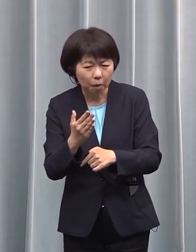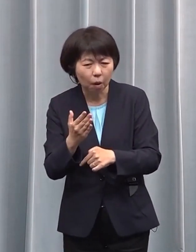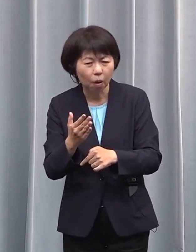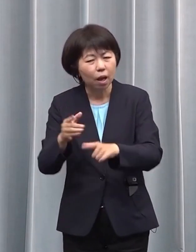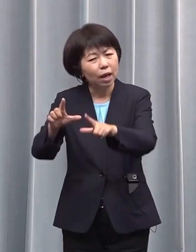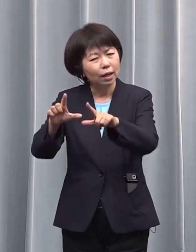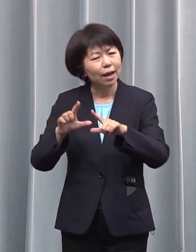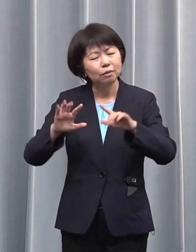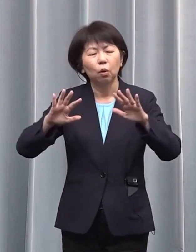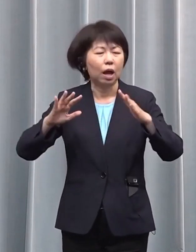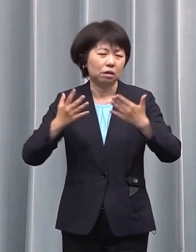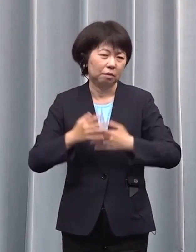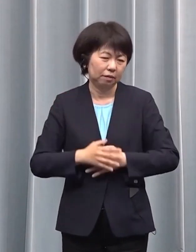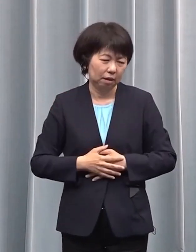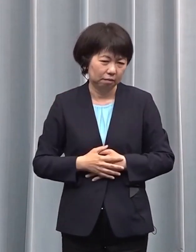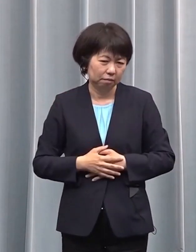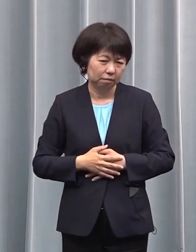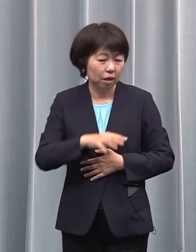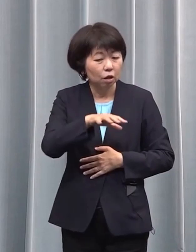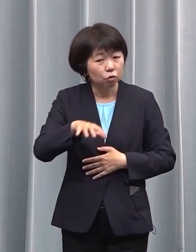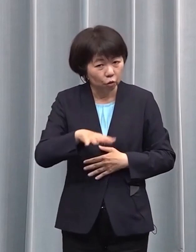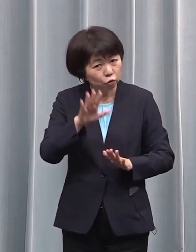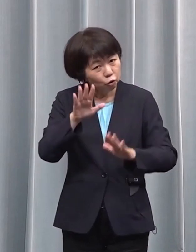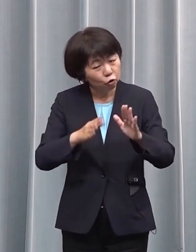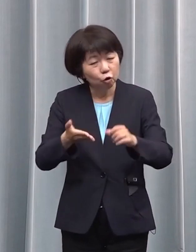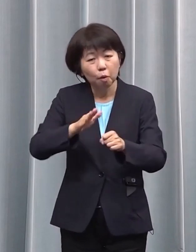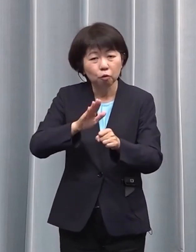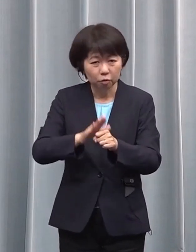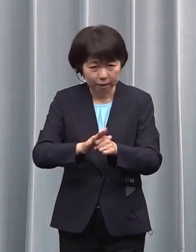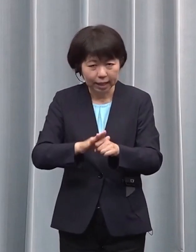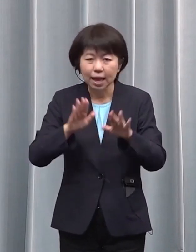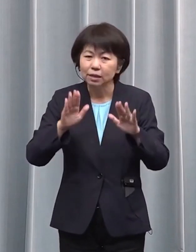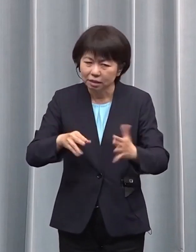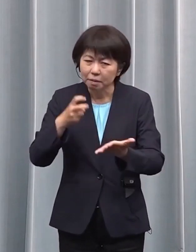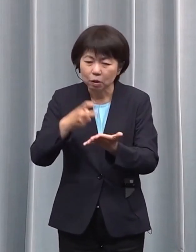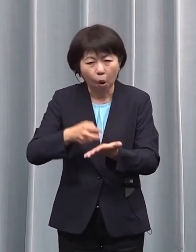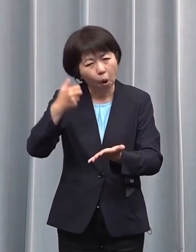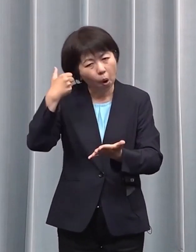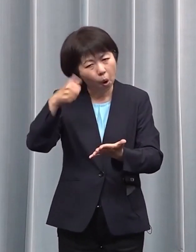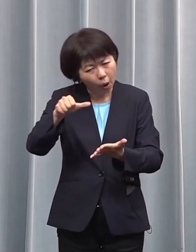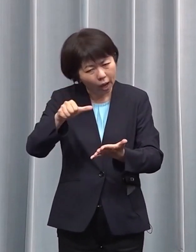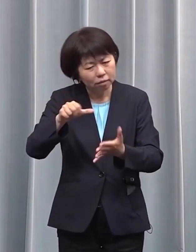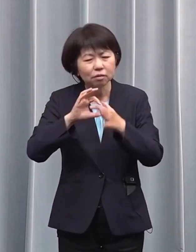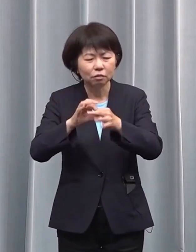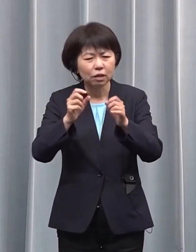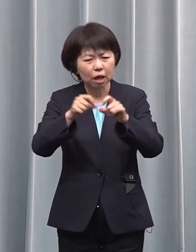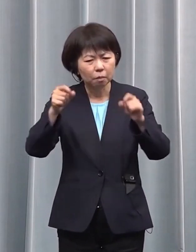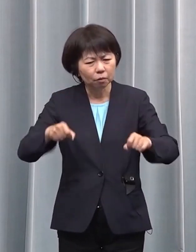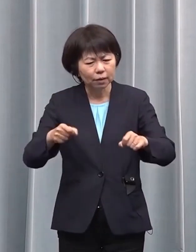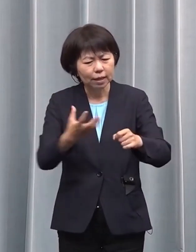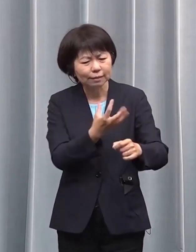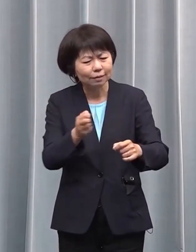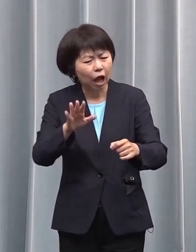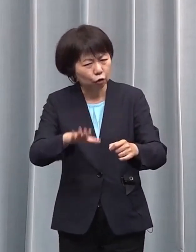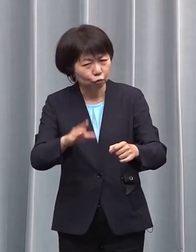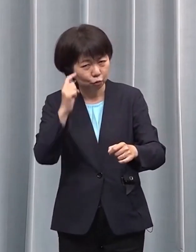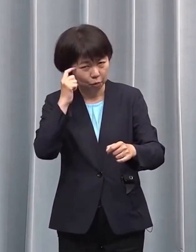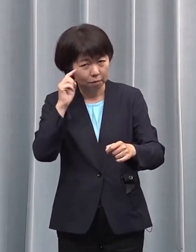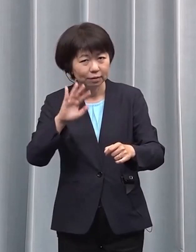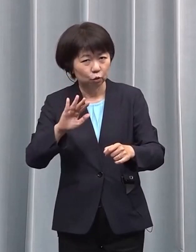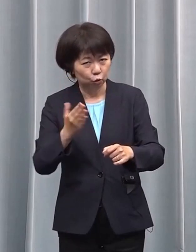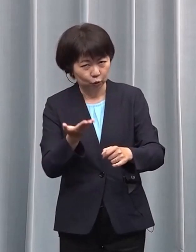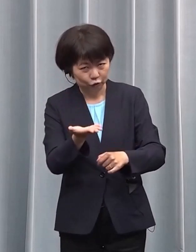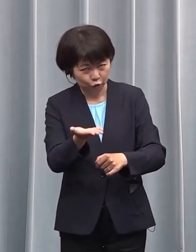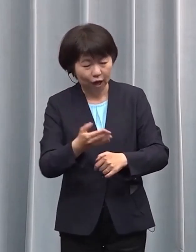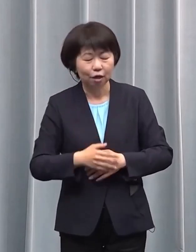て、やはり今の法律、法案、制度の立て付けには非常に問題が大きいと思うんですが、いかがでしょうか。 先ほど申